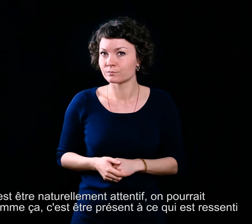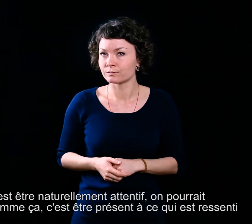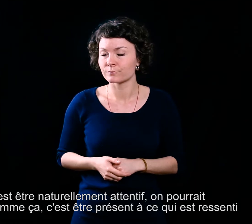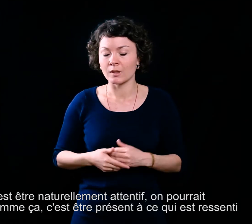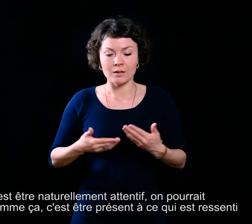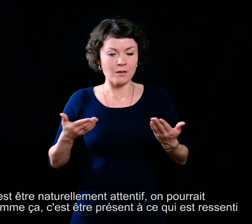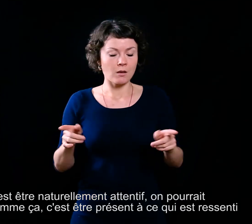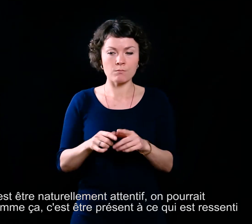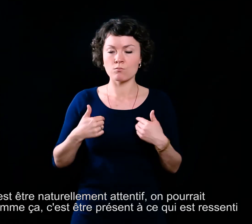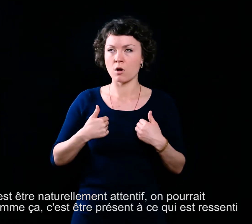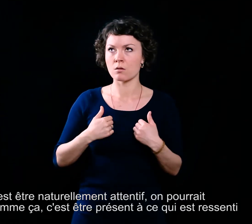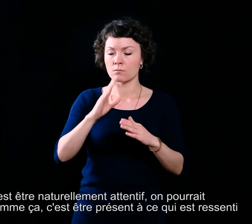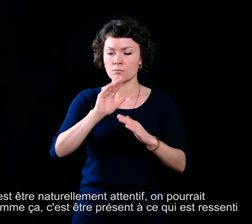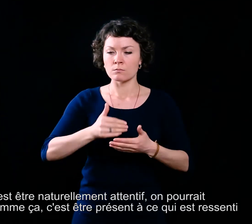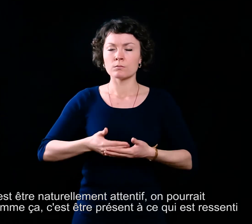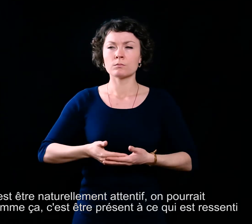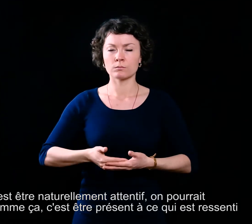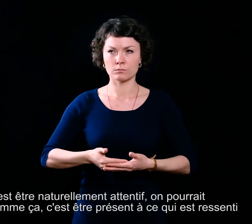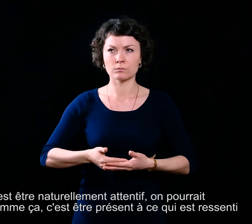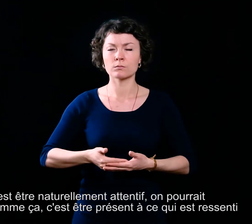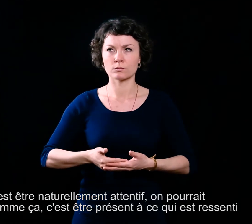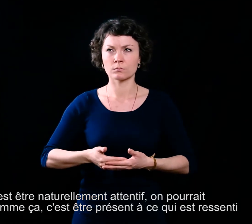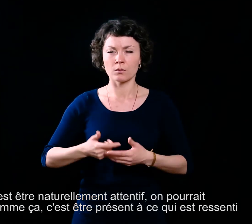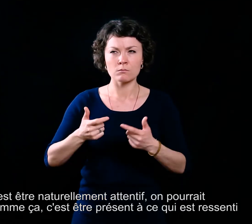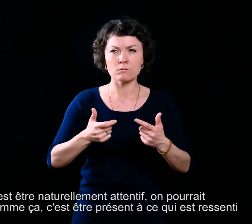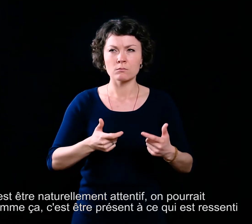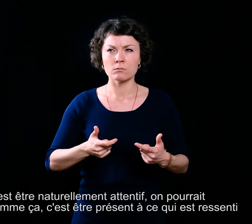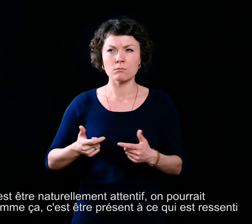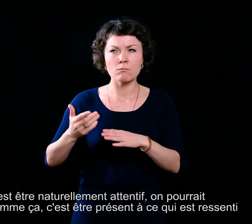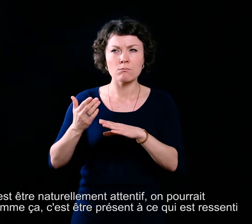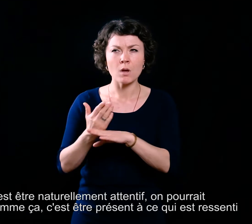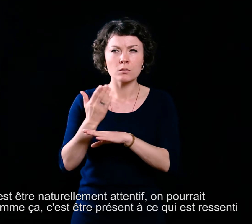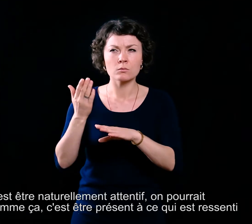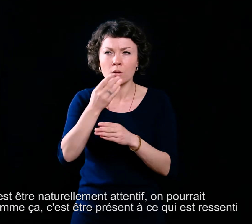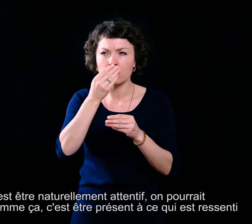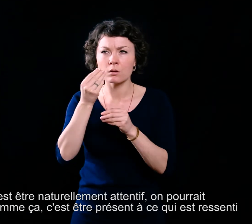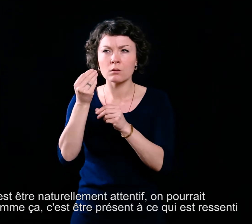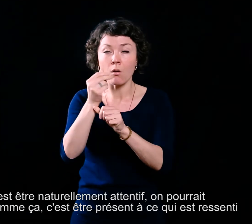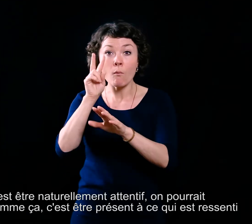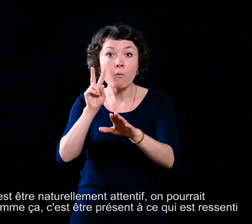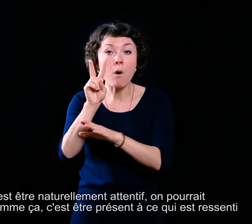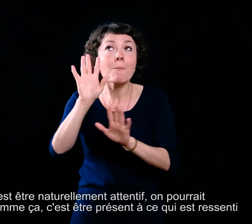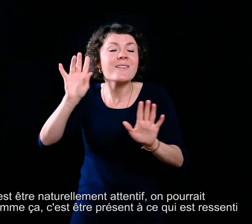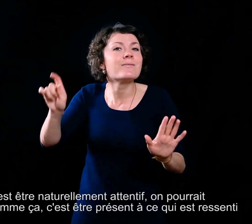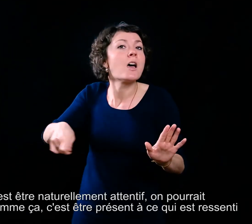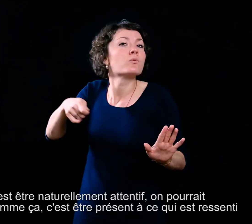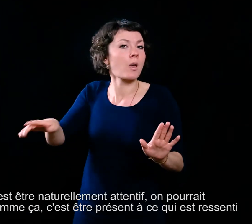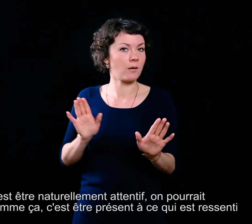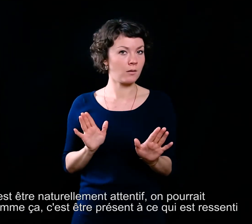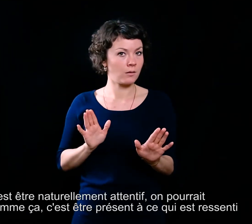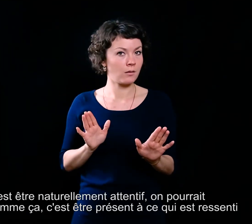C'est être naturellement attentif. On pourrait le dire comme ça. C'est